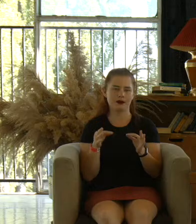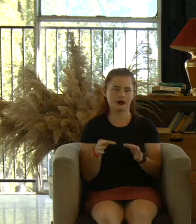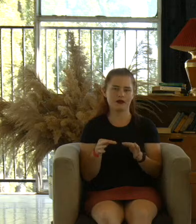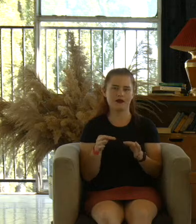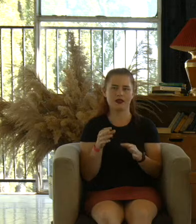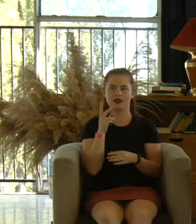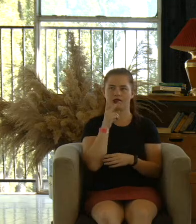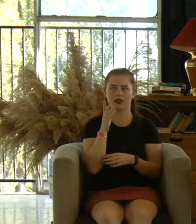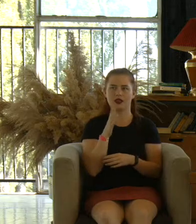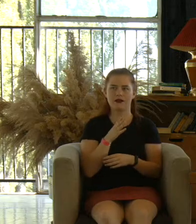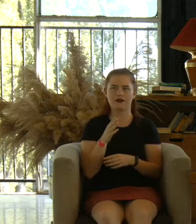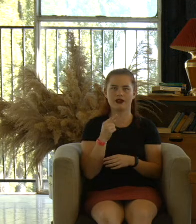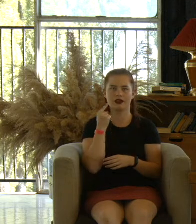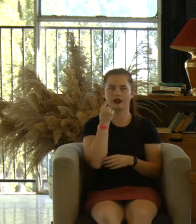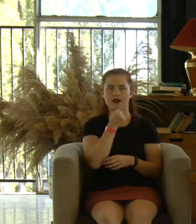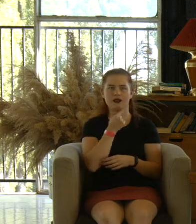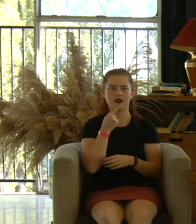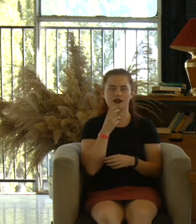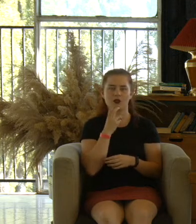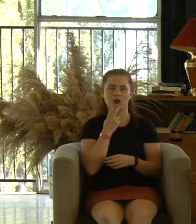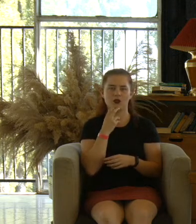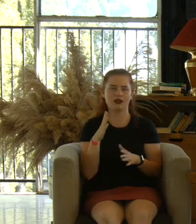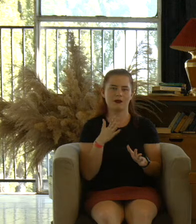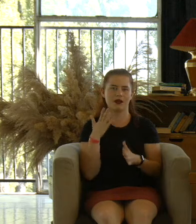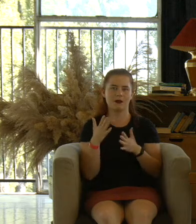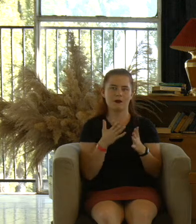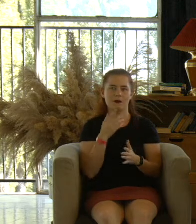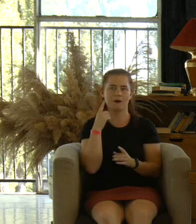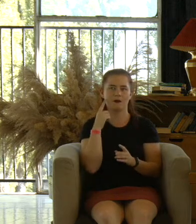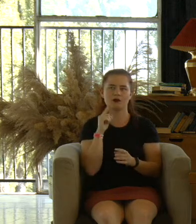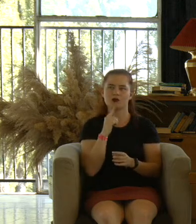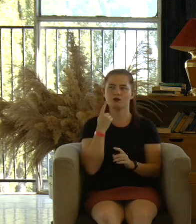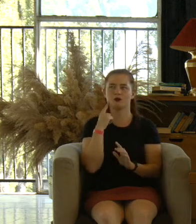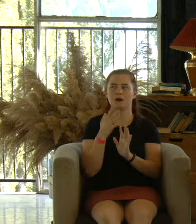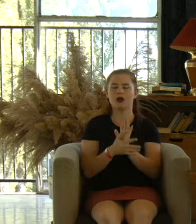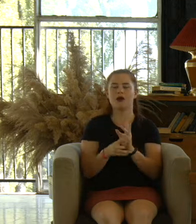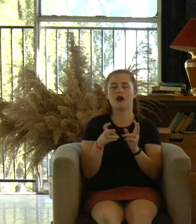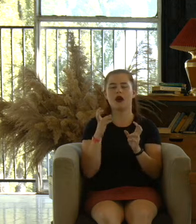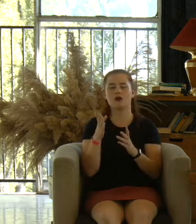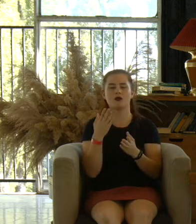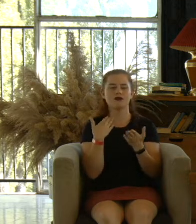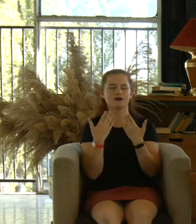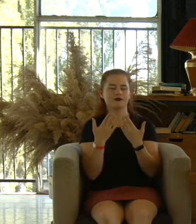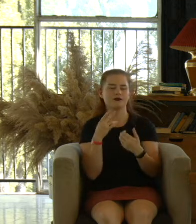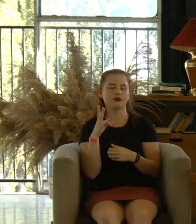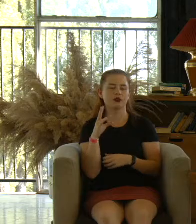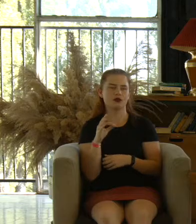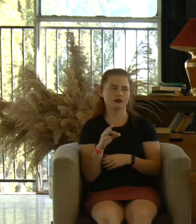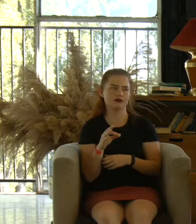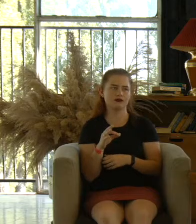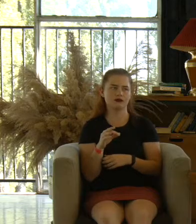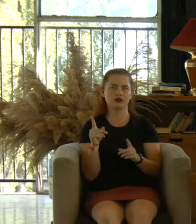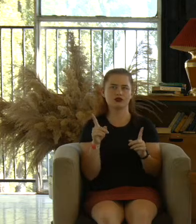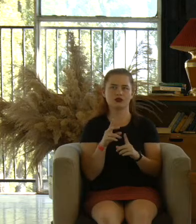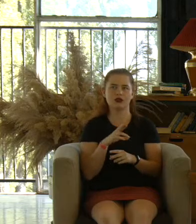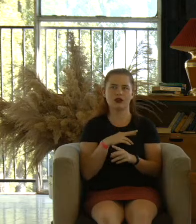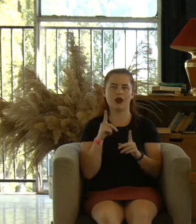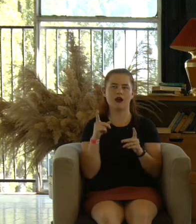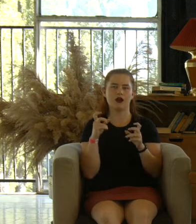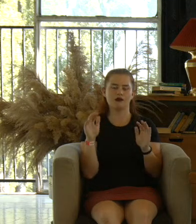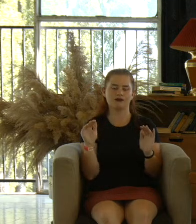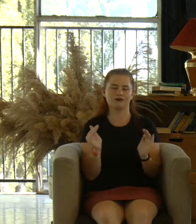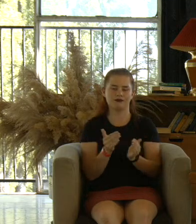не видя рты, улыбки, эмоций, с трудом понимаю, как мы будем беседовать. Но что я как минимум